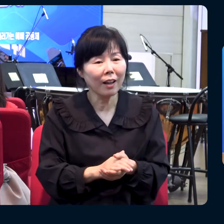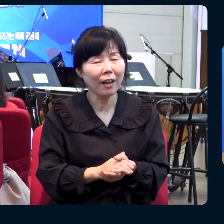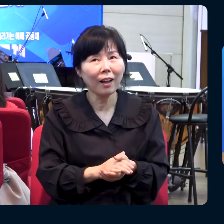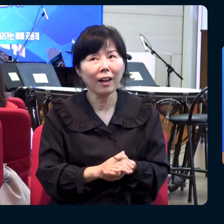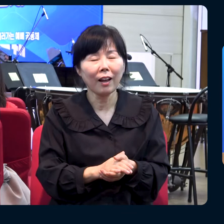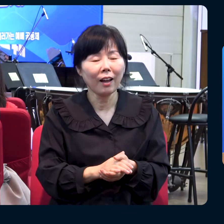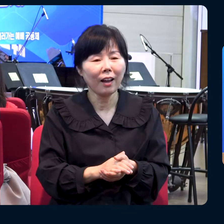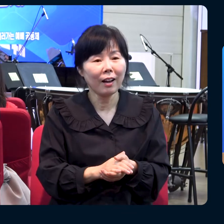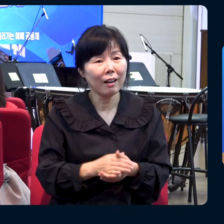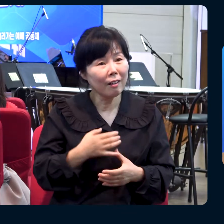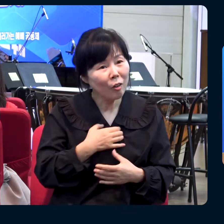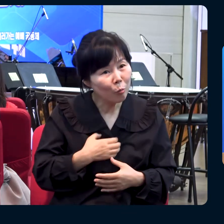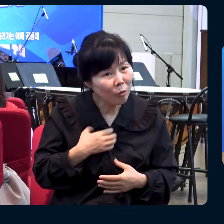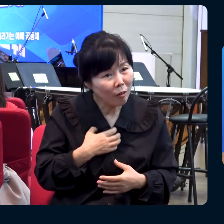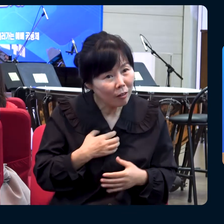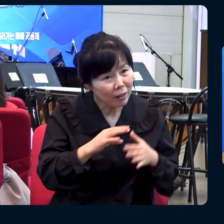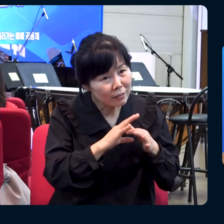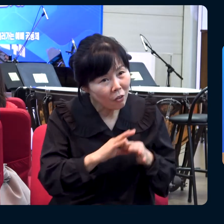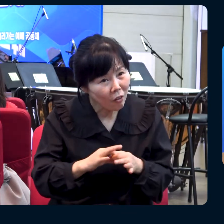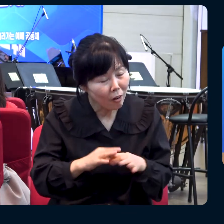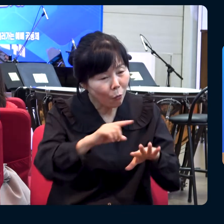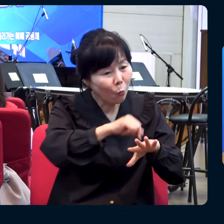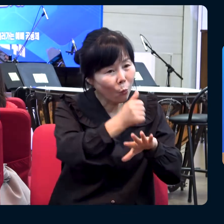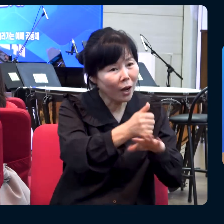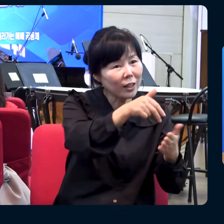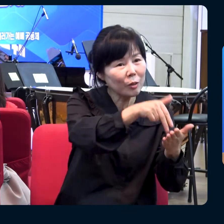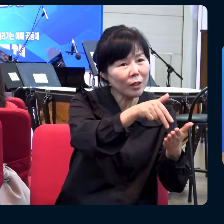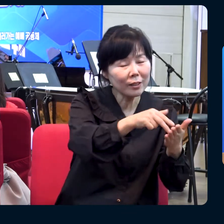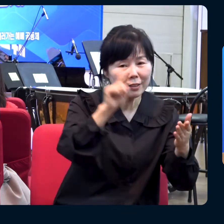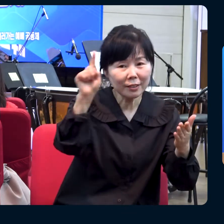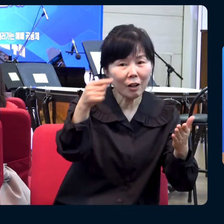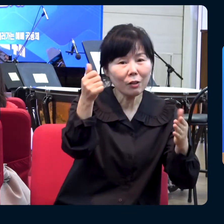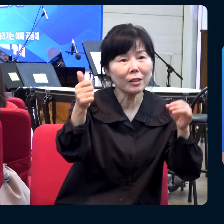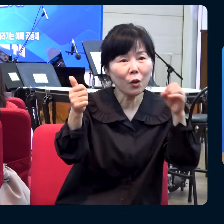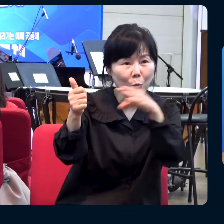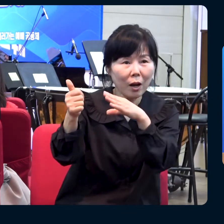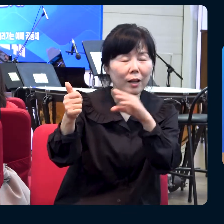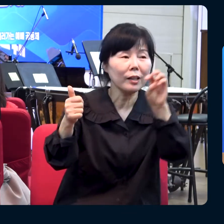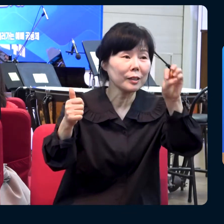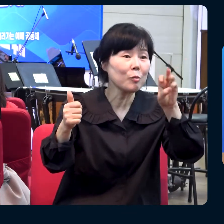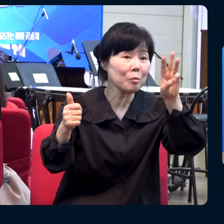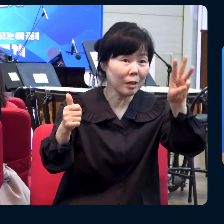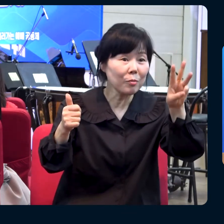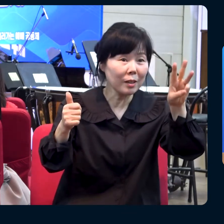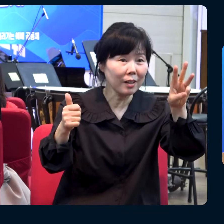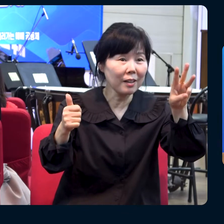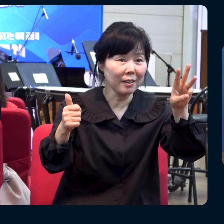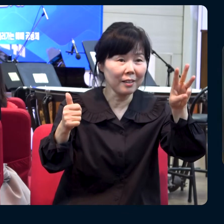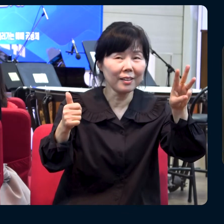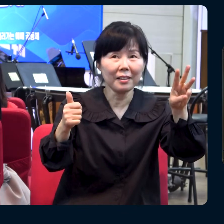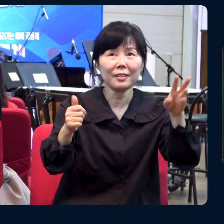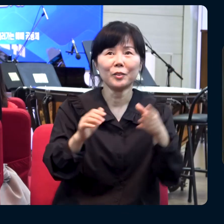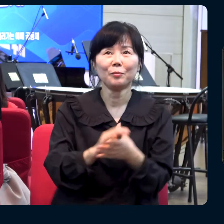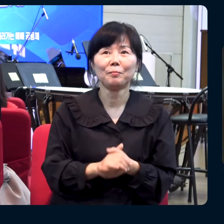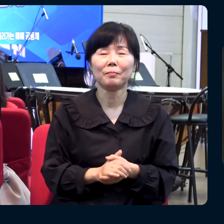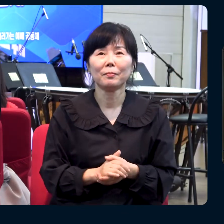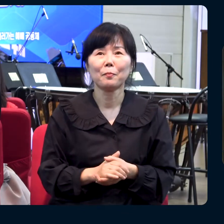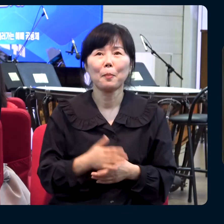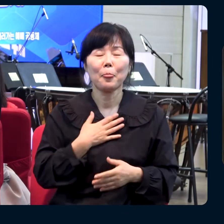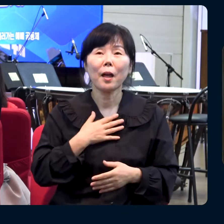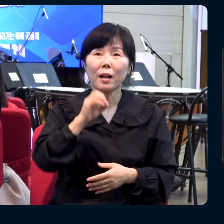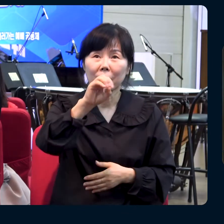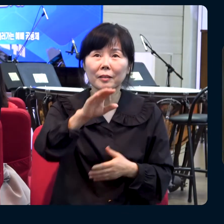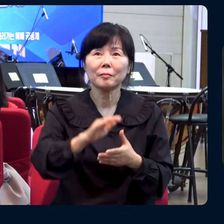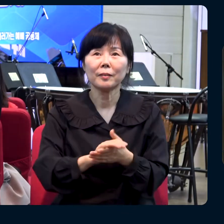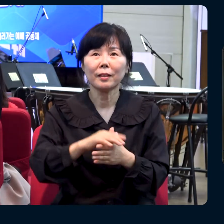믿음이 없으니까 더 염려가 되는 거예요. 그래서 사울 왕이 다윗에게 하는 말이 33절입니다. 33절 제가